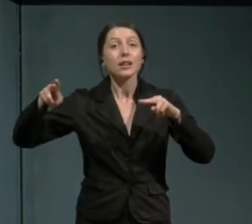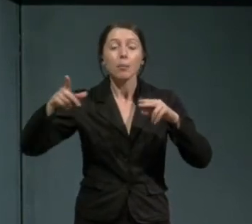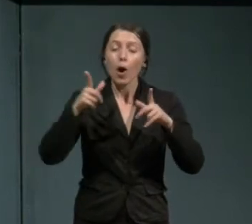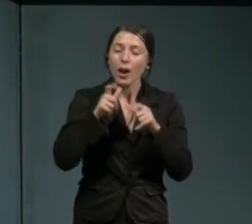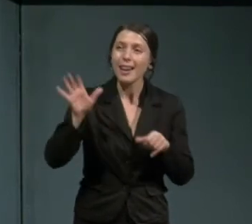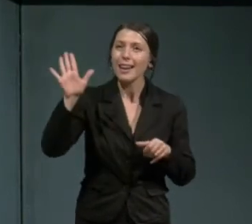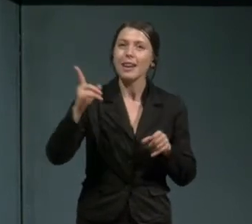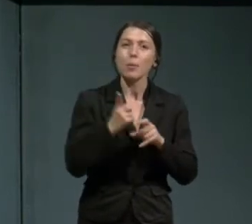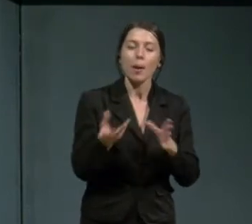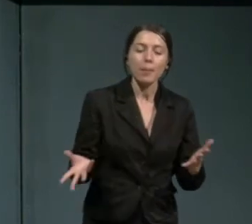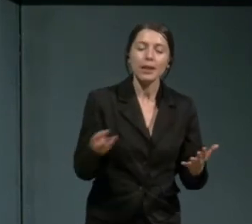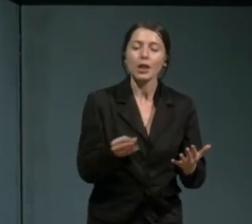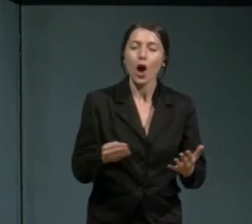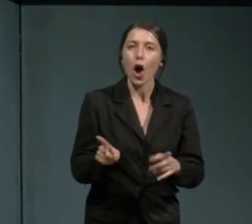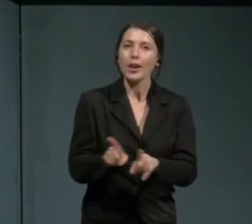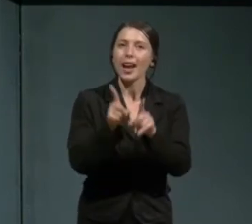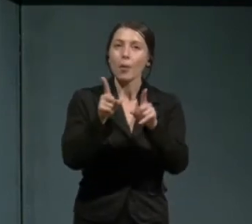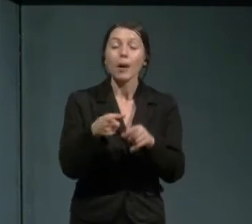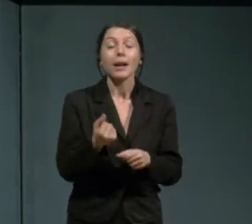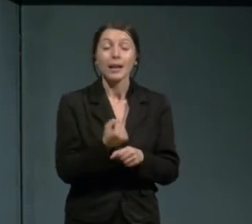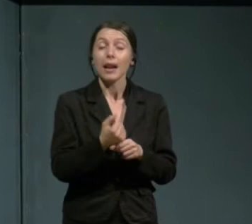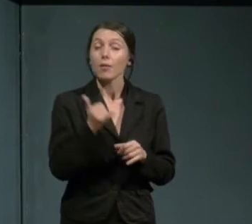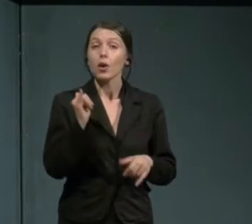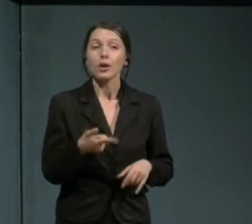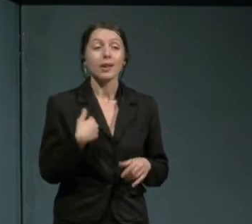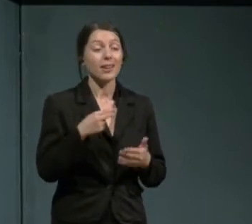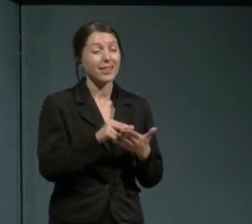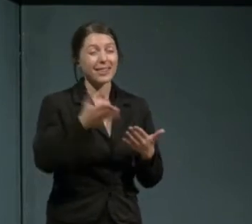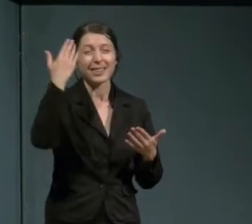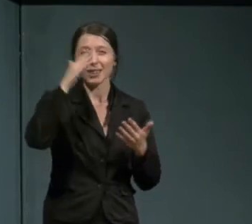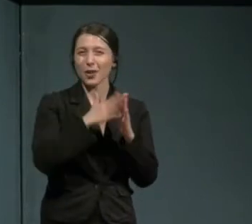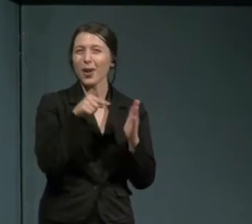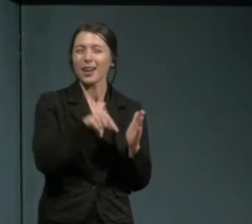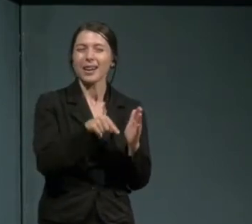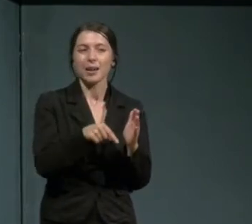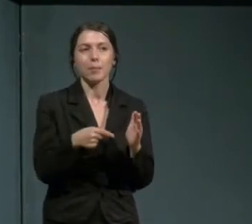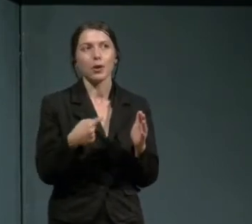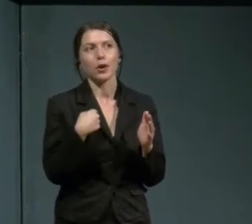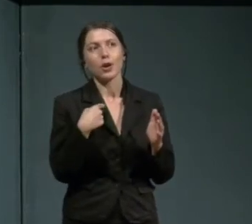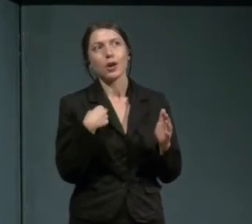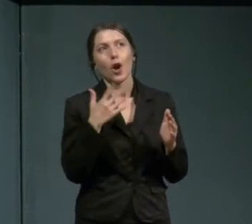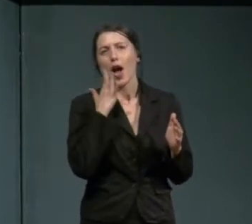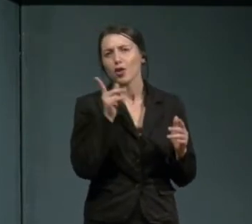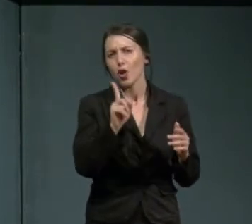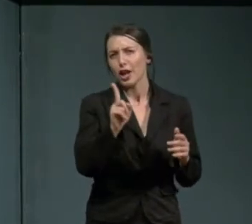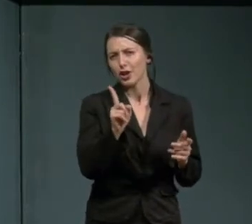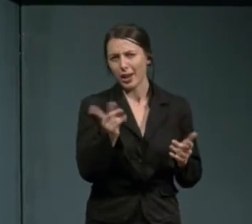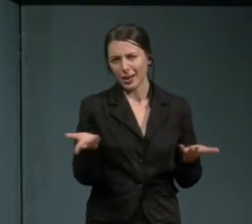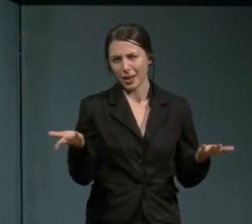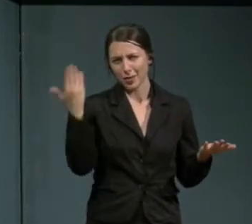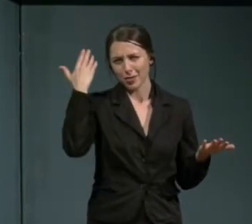lingua è un lavoro un lavoro quando ho scritto questo libro chiaramente ero non ero certo adolescente